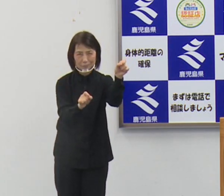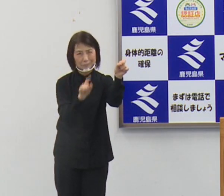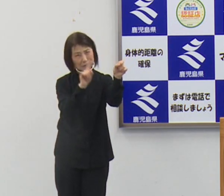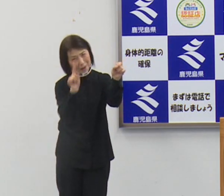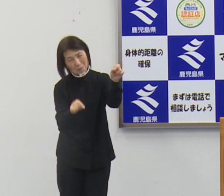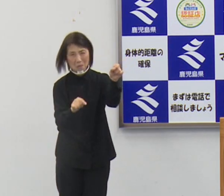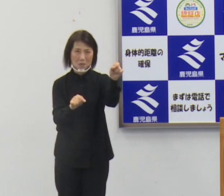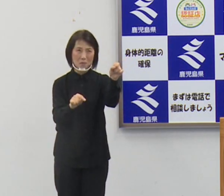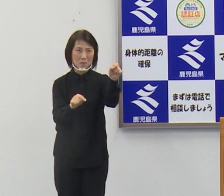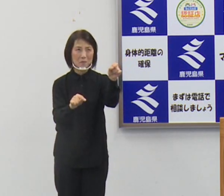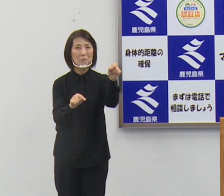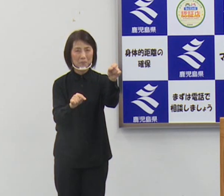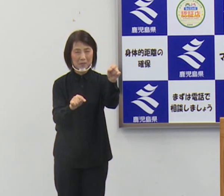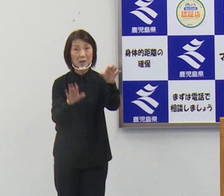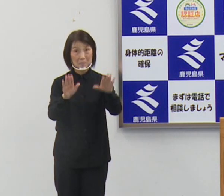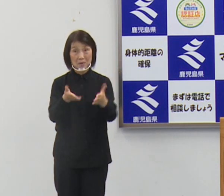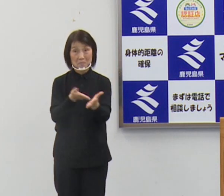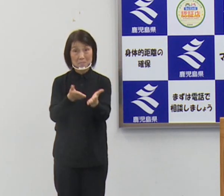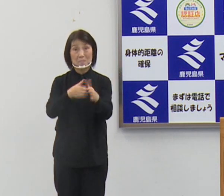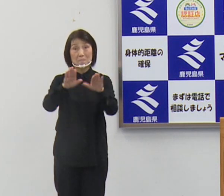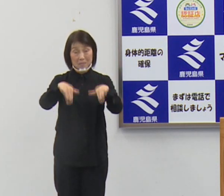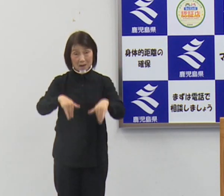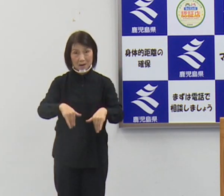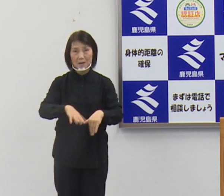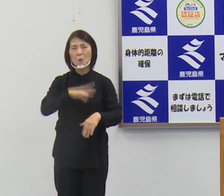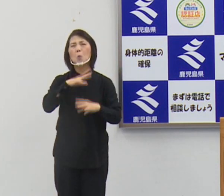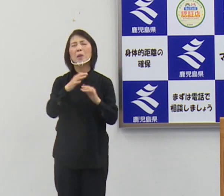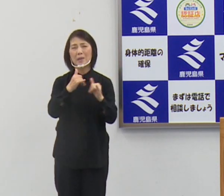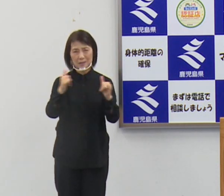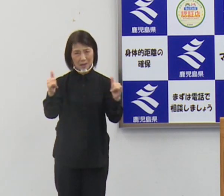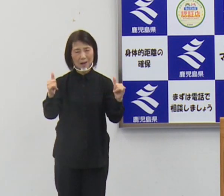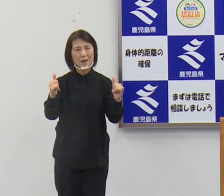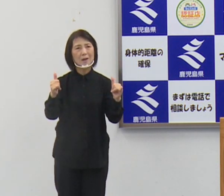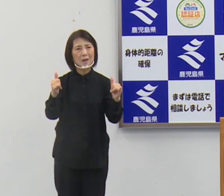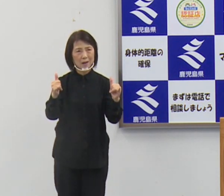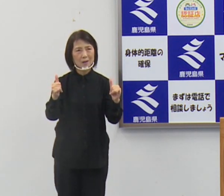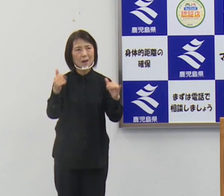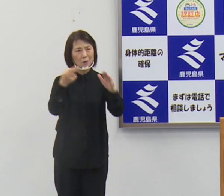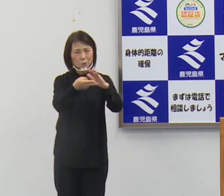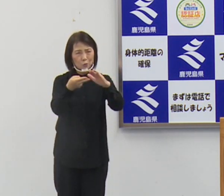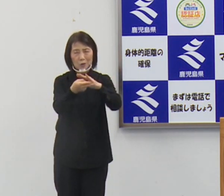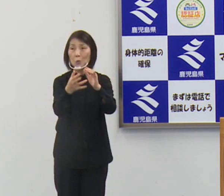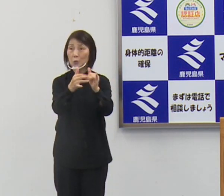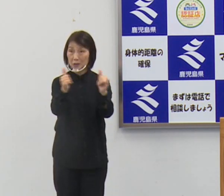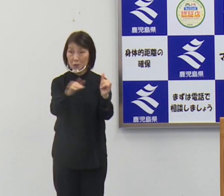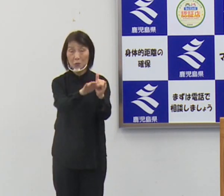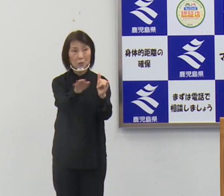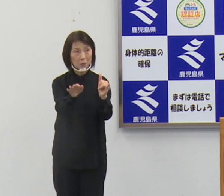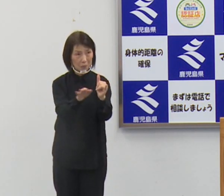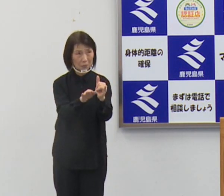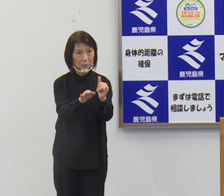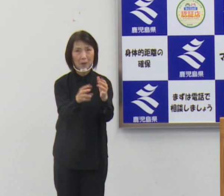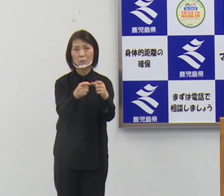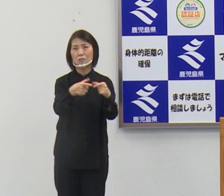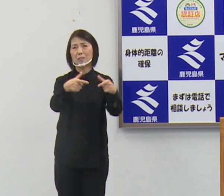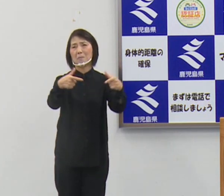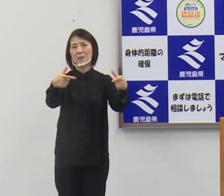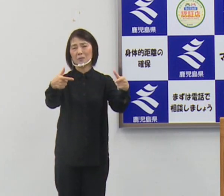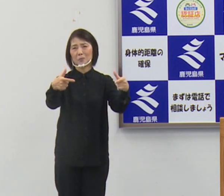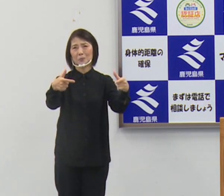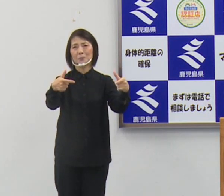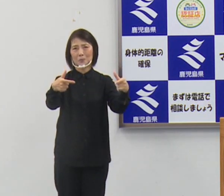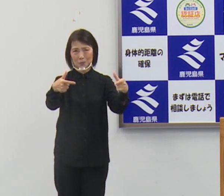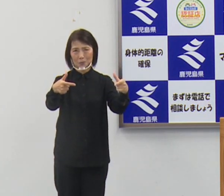今先ほど申し上げたように高齢者の入院している方も多くなってきております。